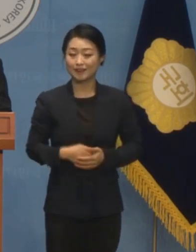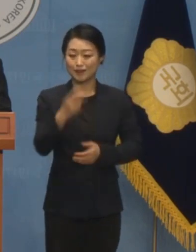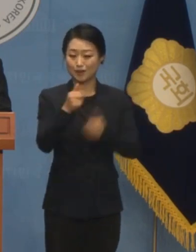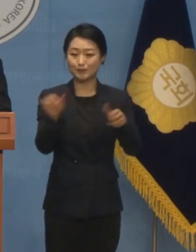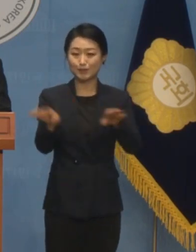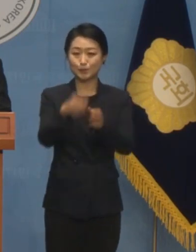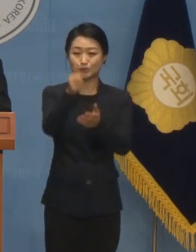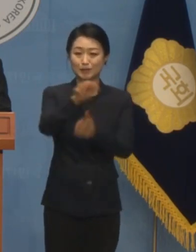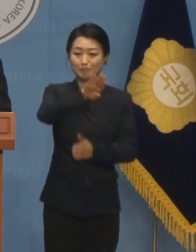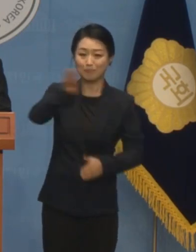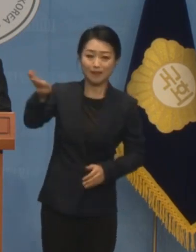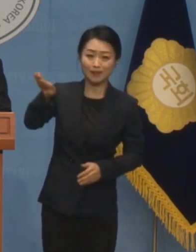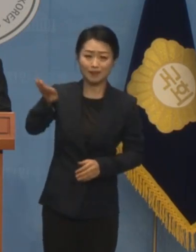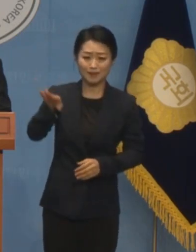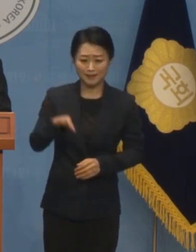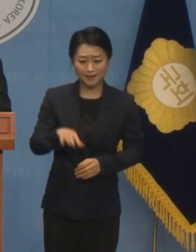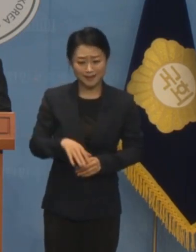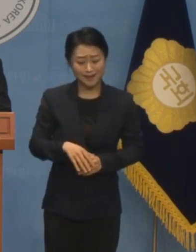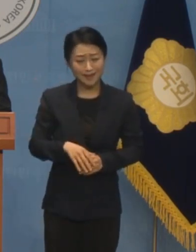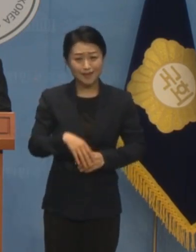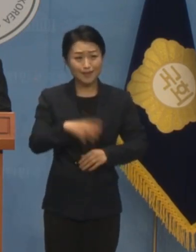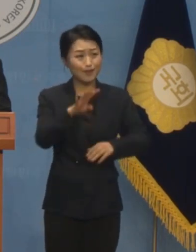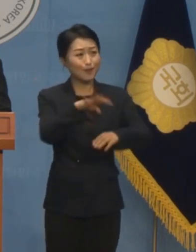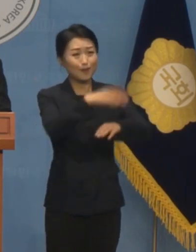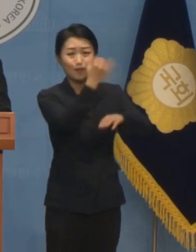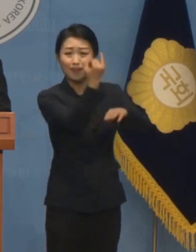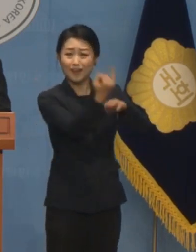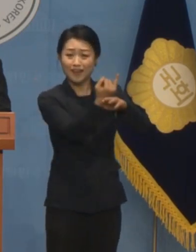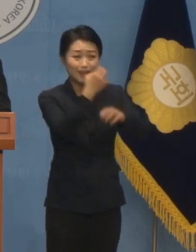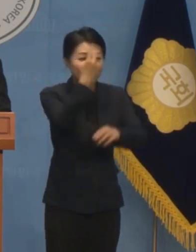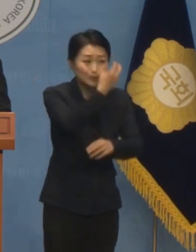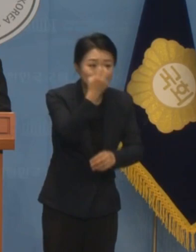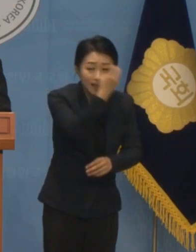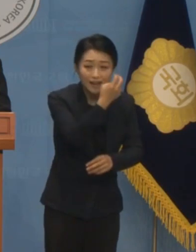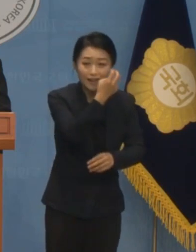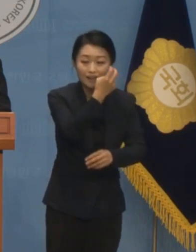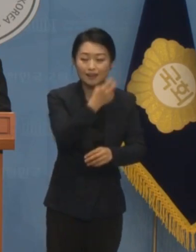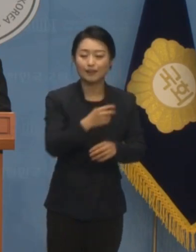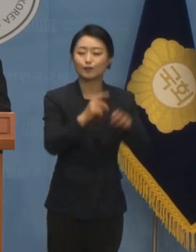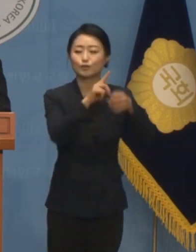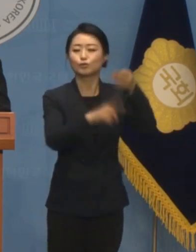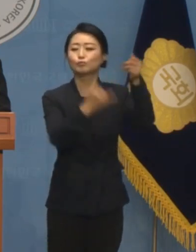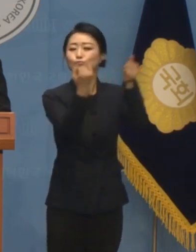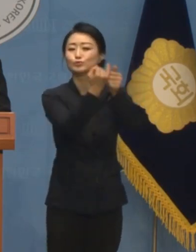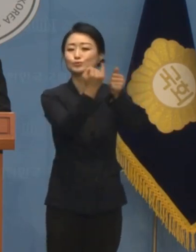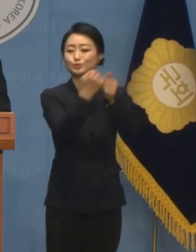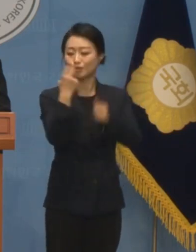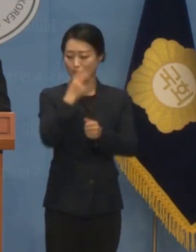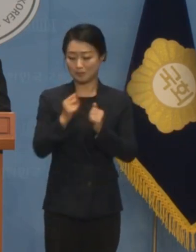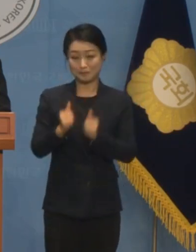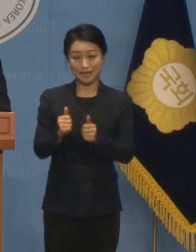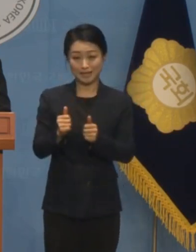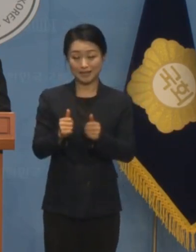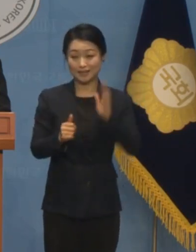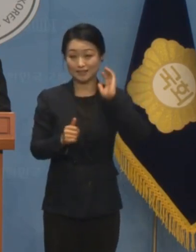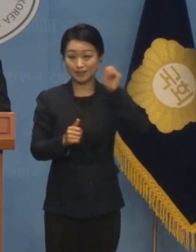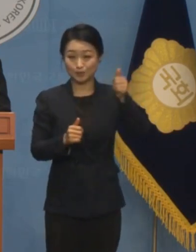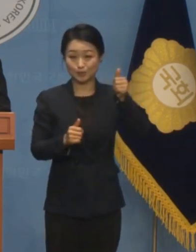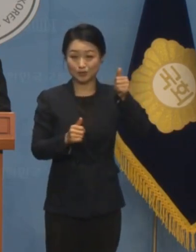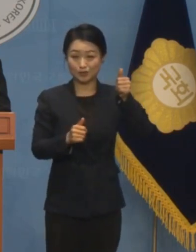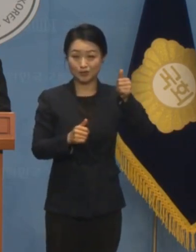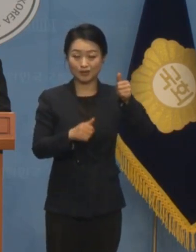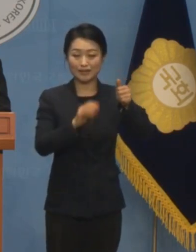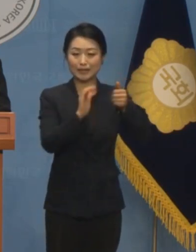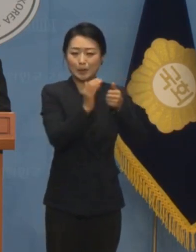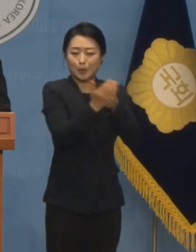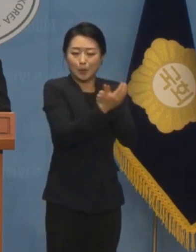검찰총장까지 패싱한 사상 초유의 황제 조사 논란에도 윤 대통령 부부는 여전히 검찰과 대통령실 뒤에 숨어